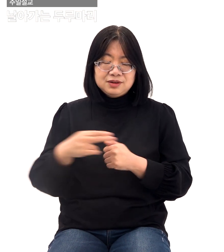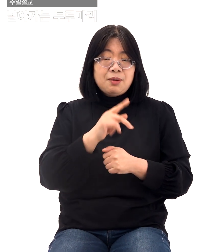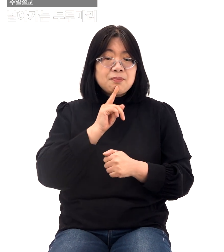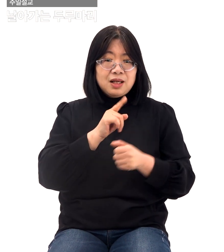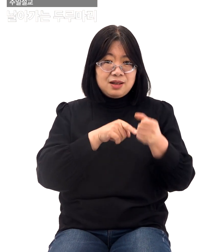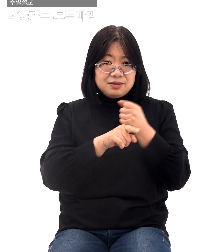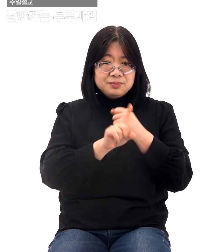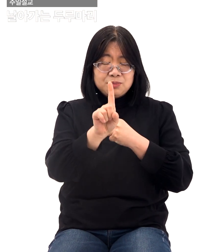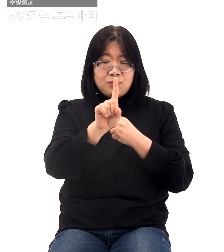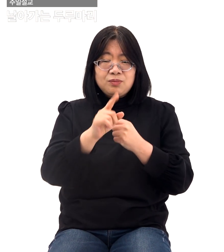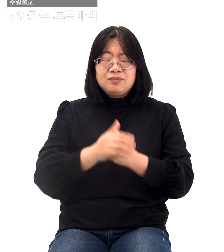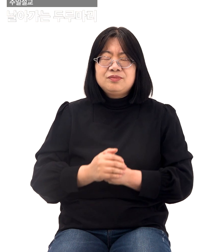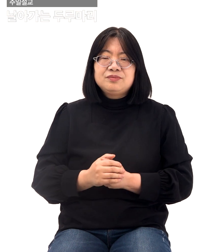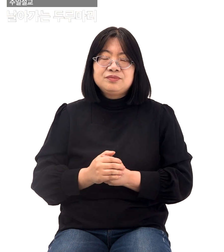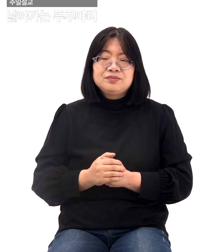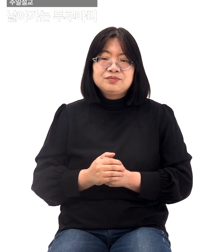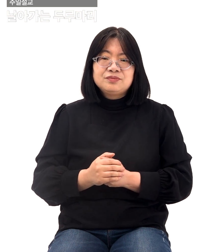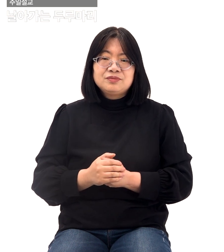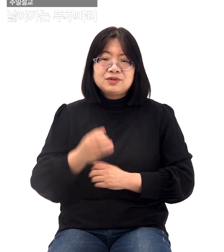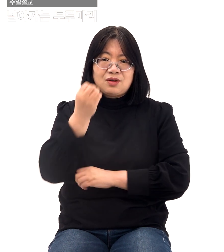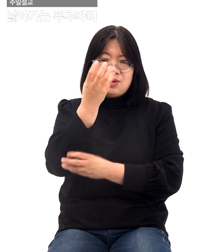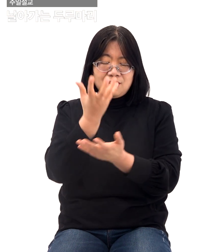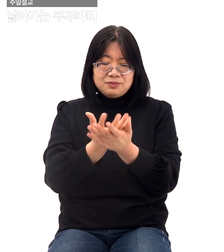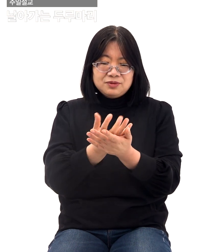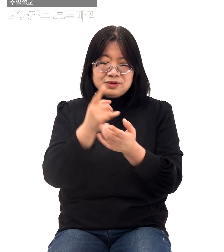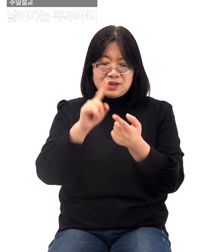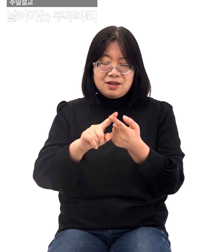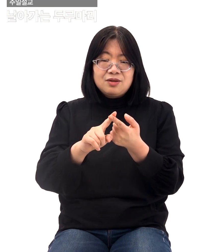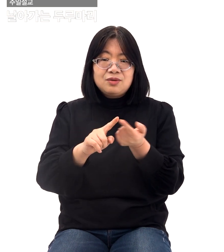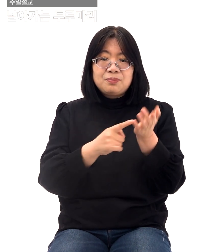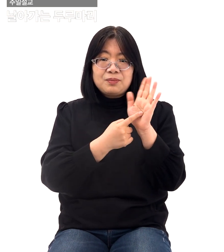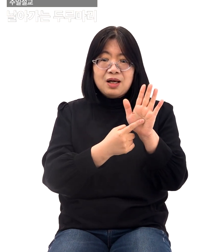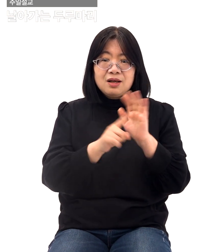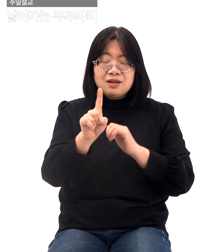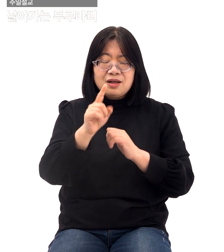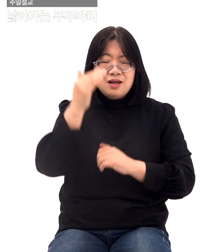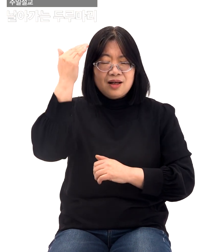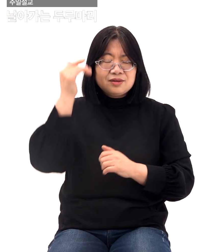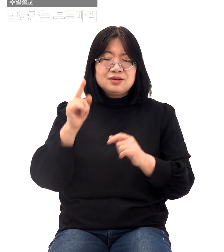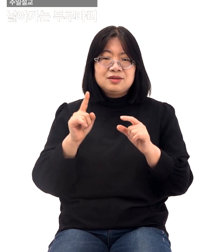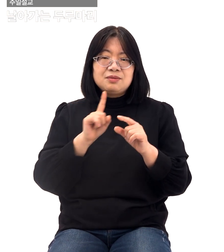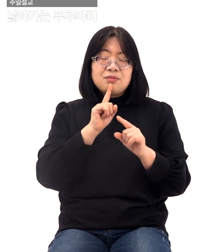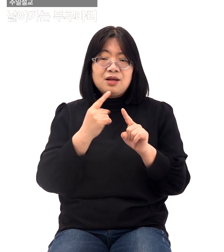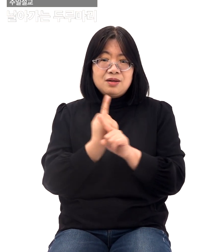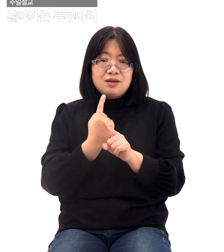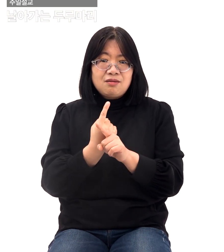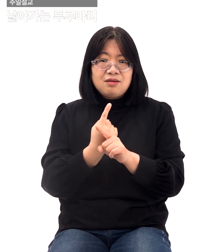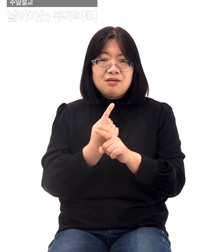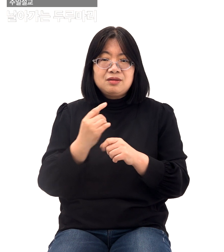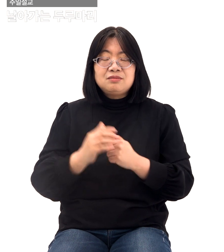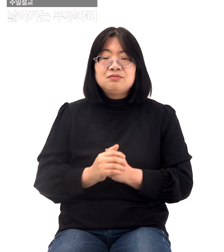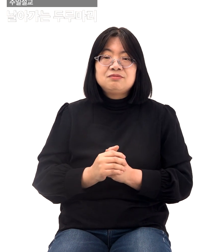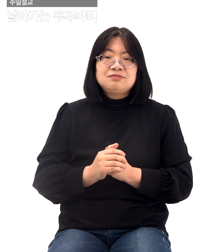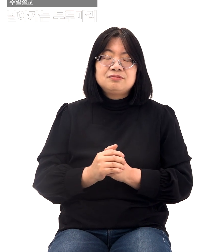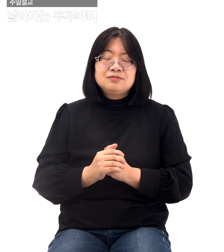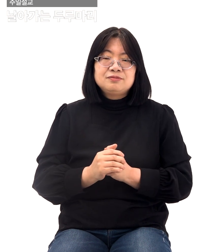끊어진다는 말이 원문대로 번역을 하면 좀 이 한글 번역은 심하게 의역이